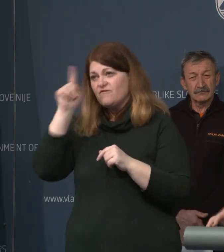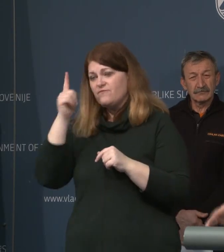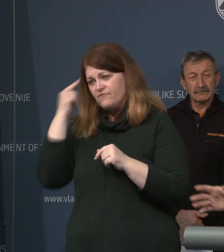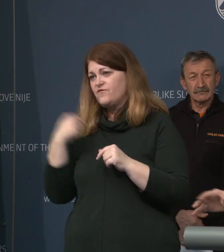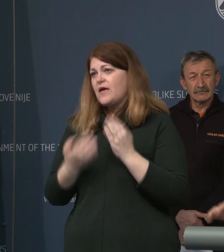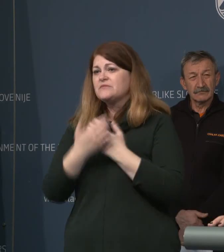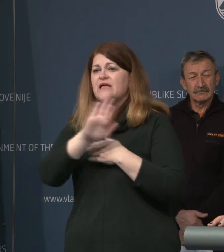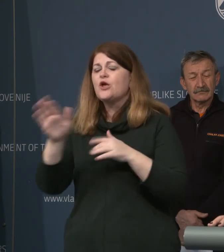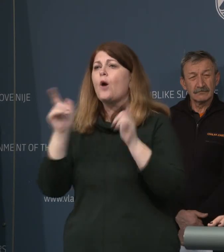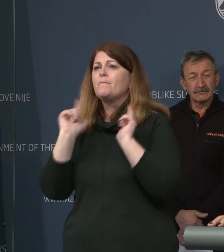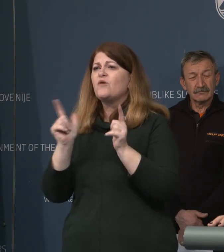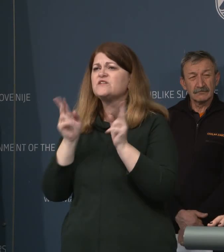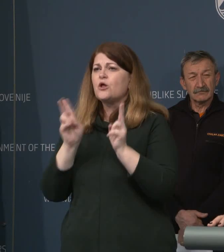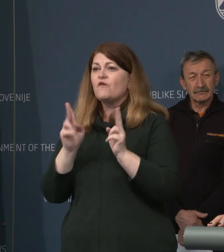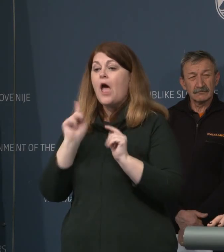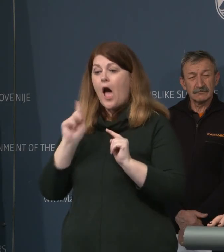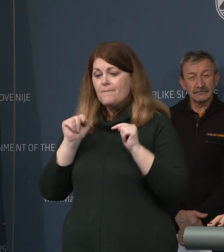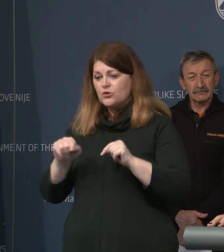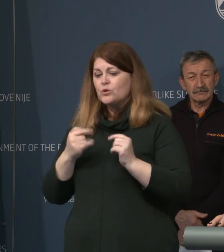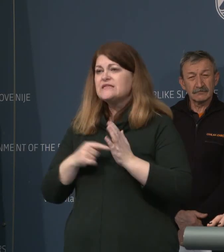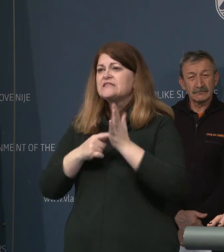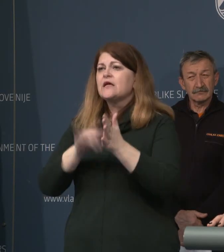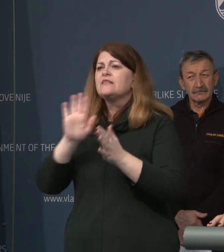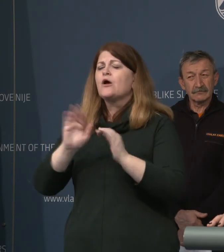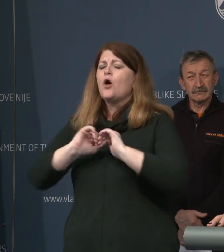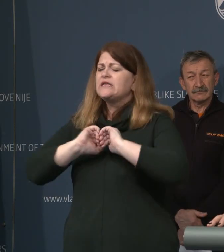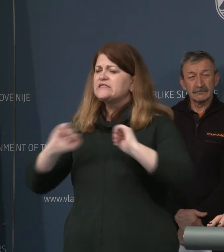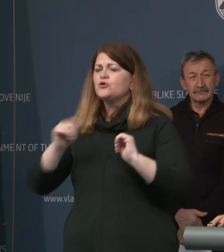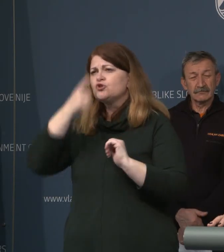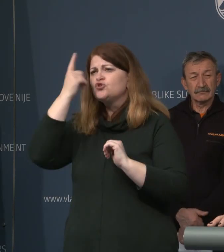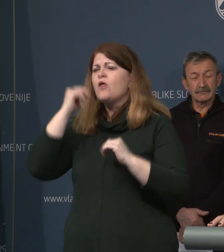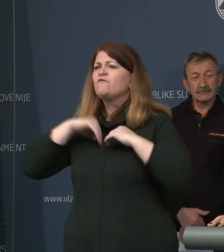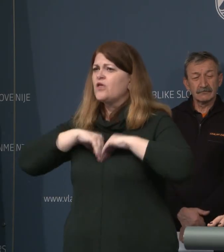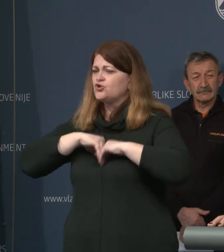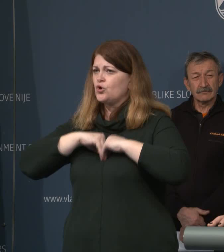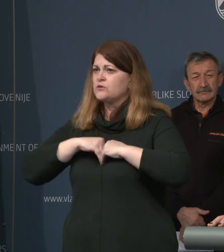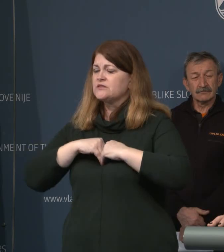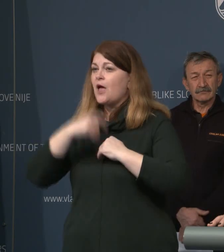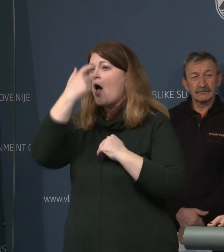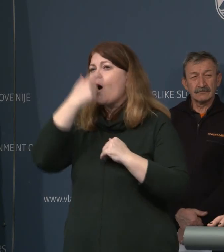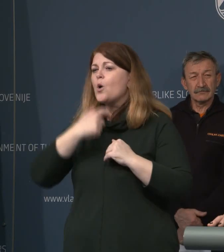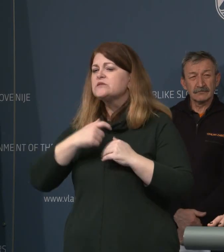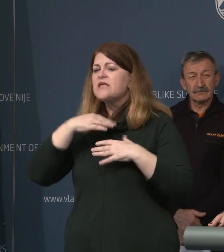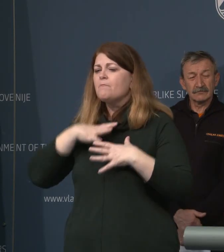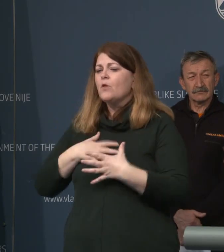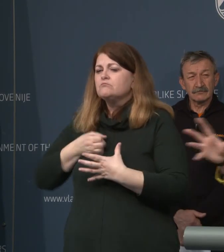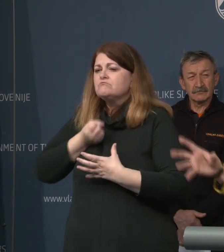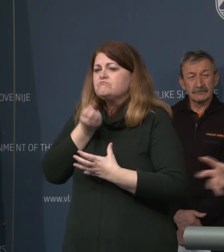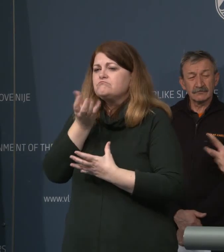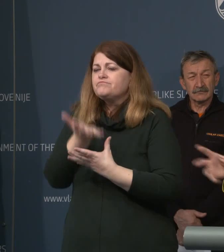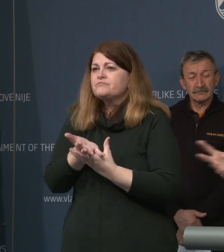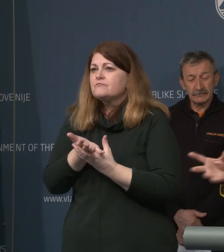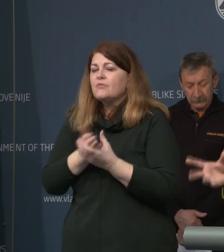njihove profesionalne kvalitete, ampak tukaj se je skazala njihova izrazita človeškost, osebna nota,